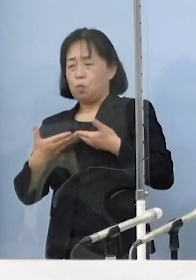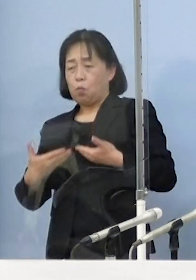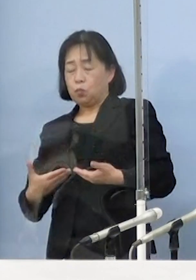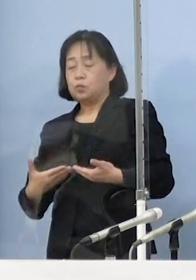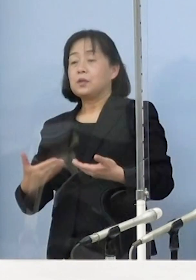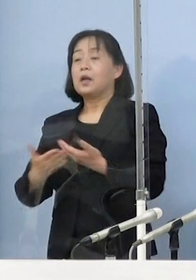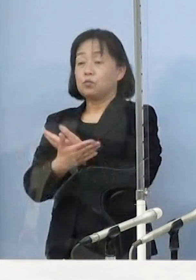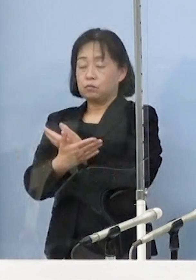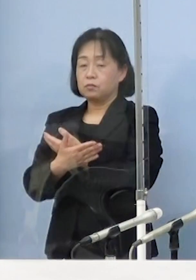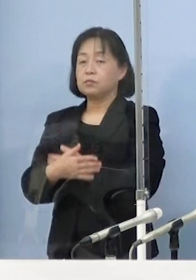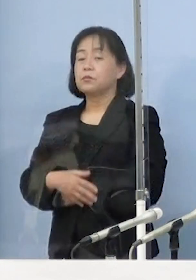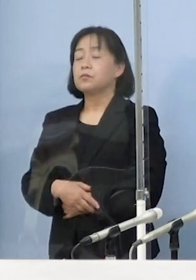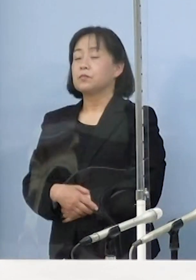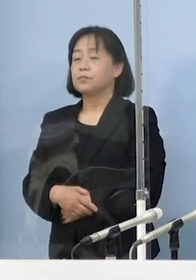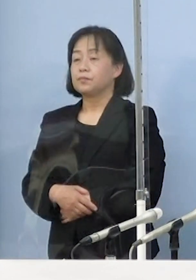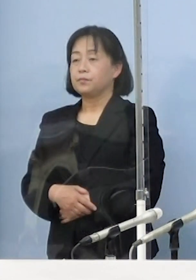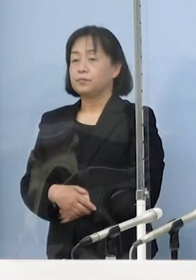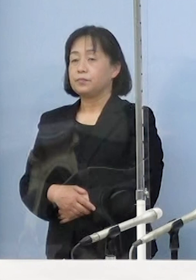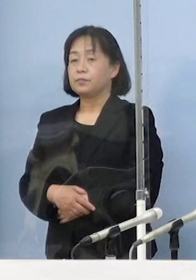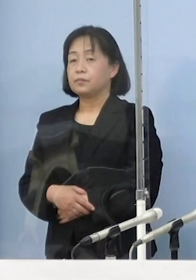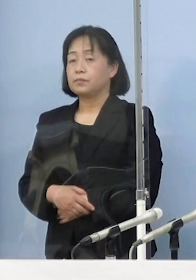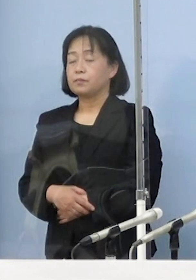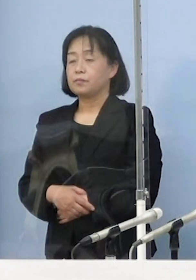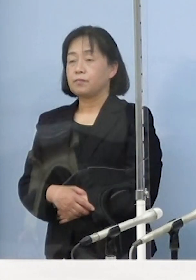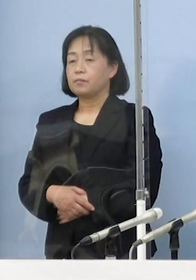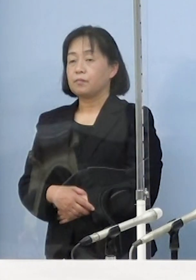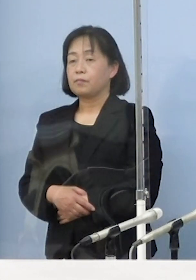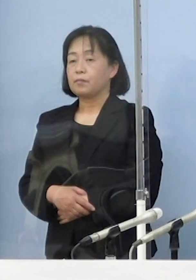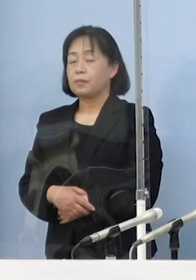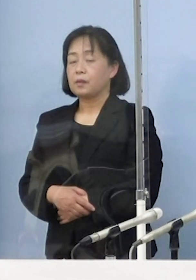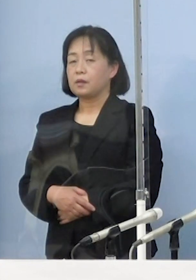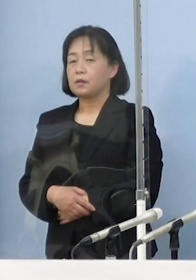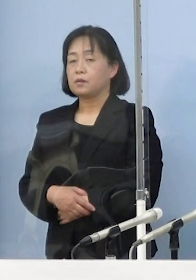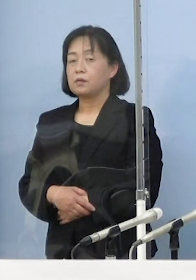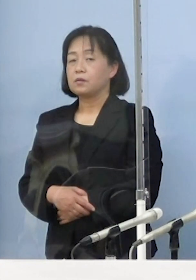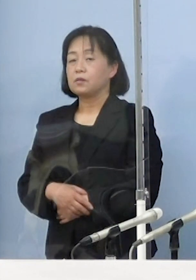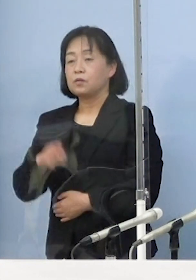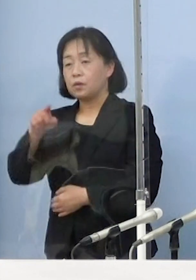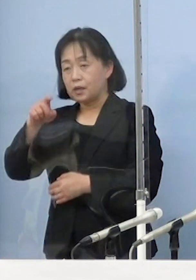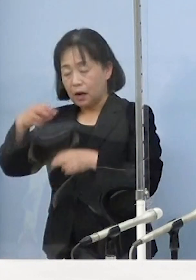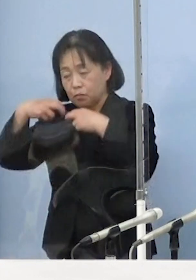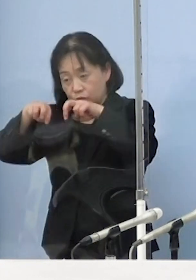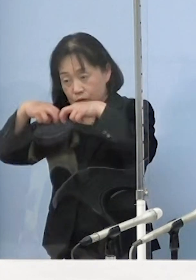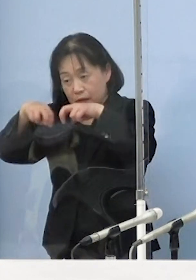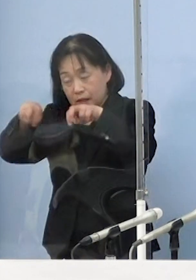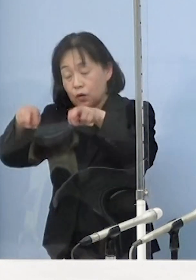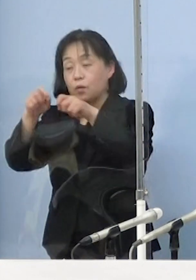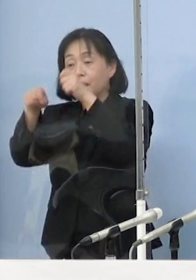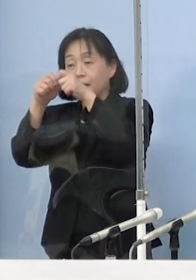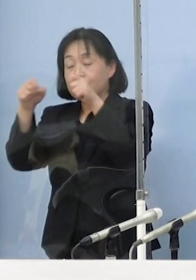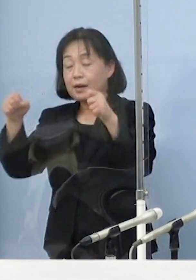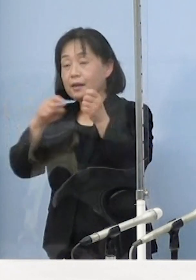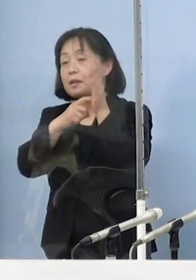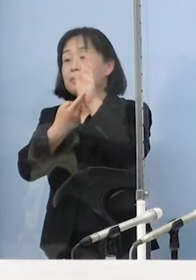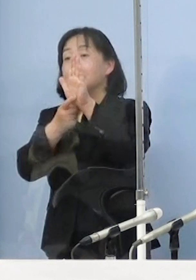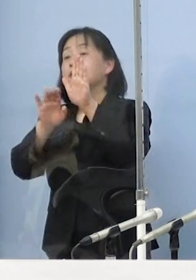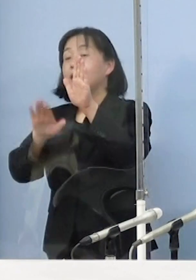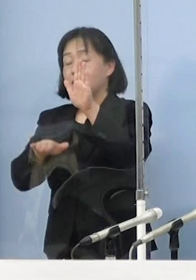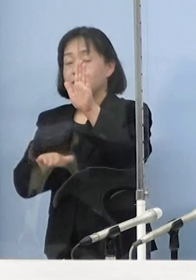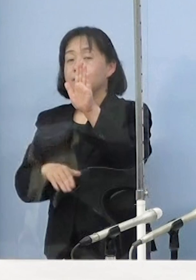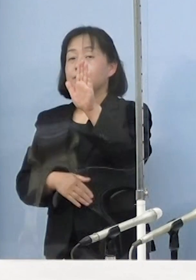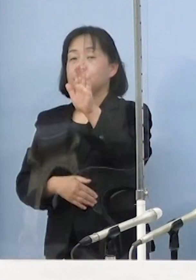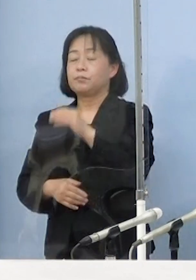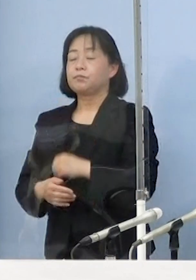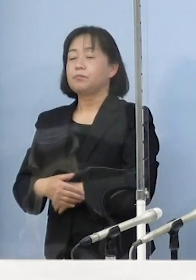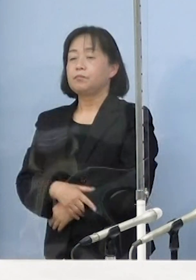高くなると、実はそういうことが分析の結果出ております。これはファクトということ